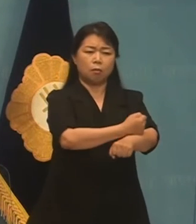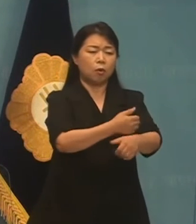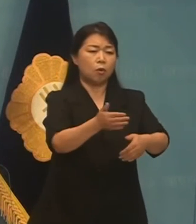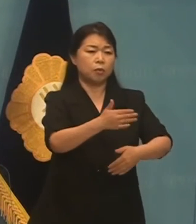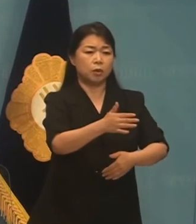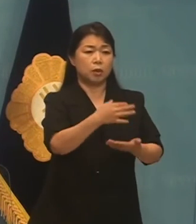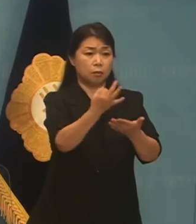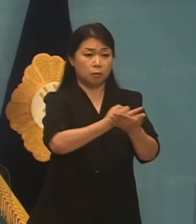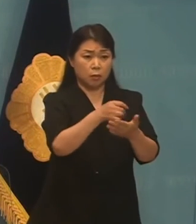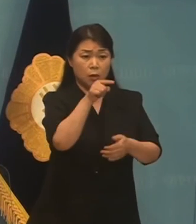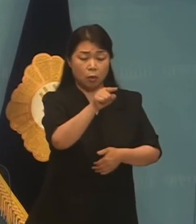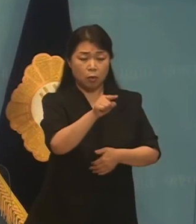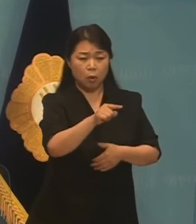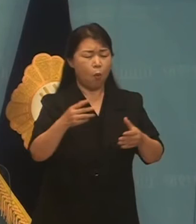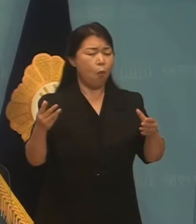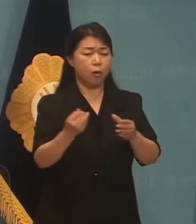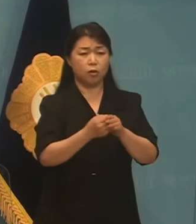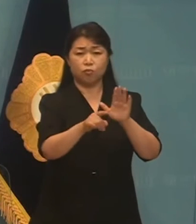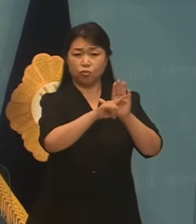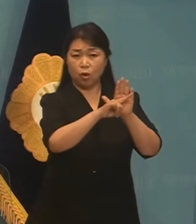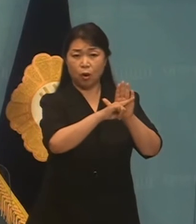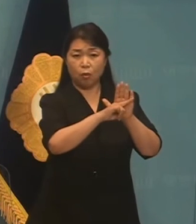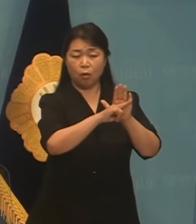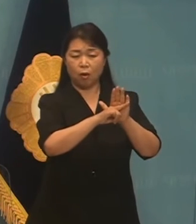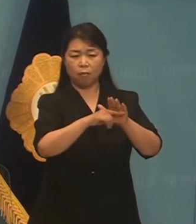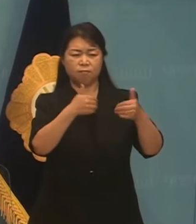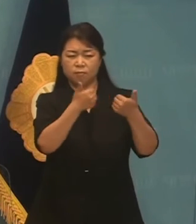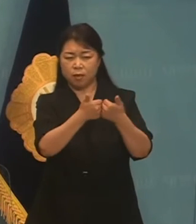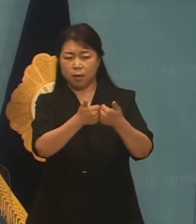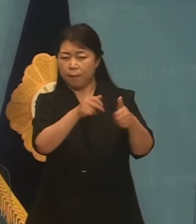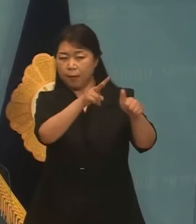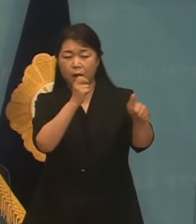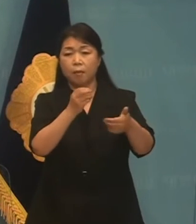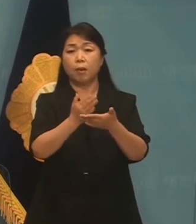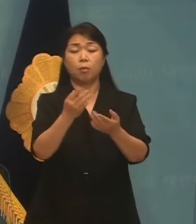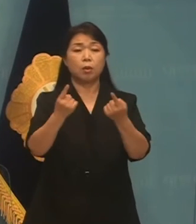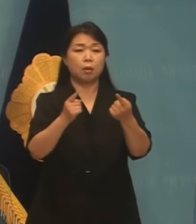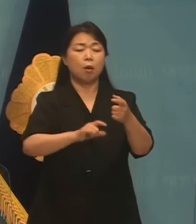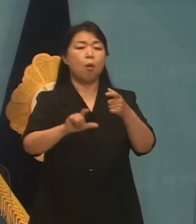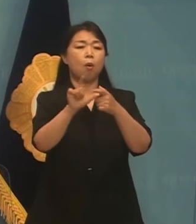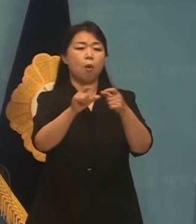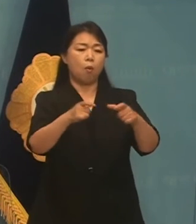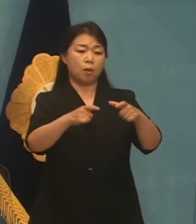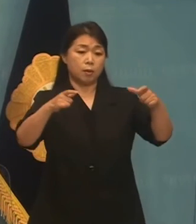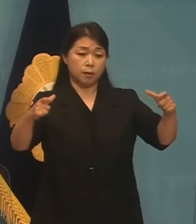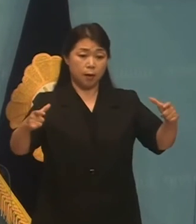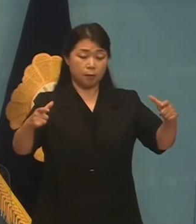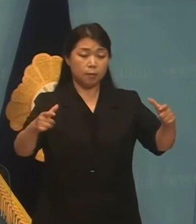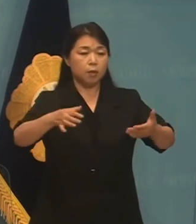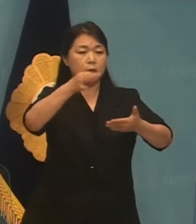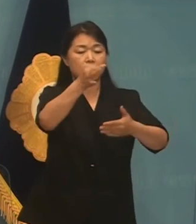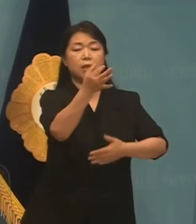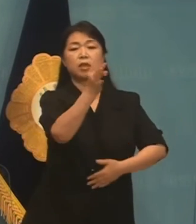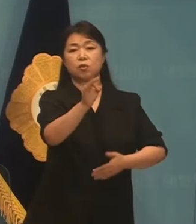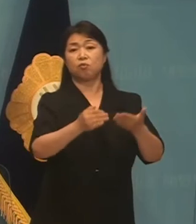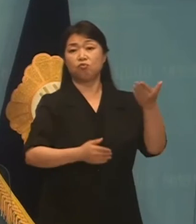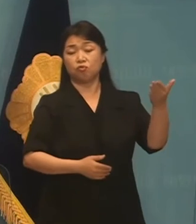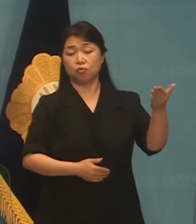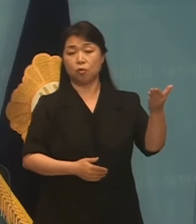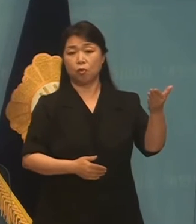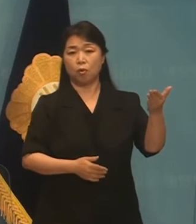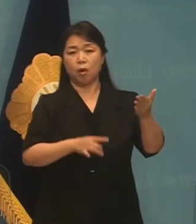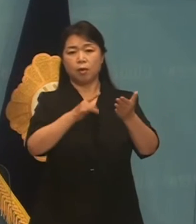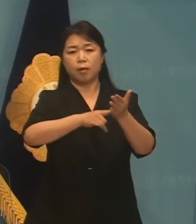자체를 완전히 부정하고 적대시하기보다는 확장된 자산가치를 인정하되